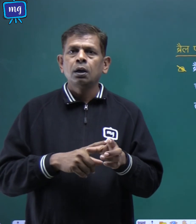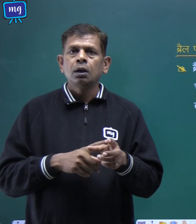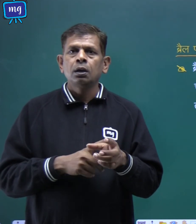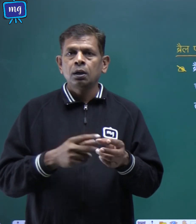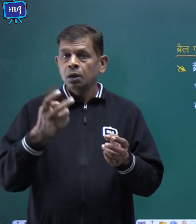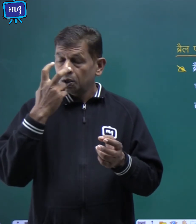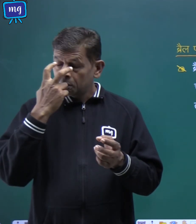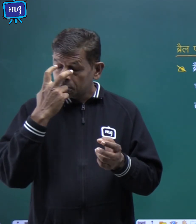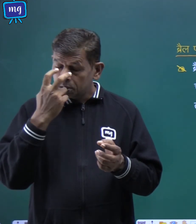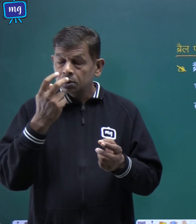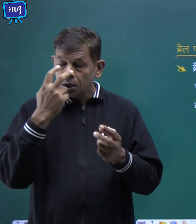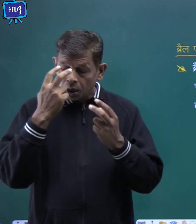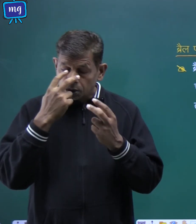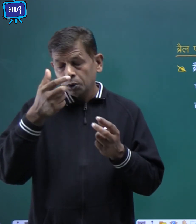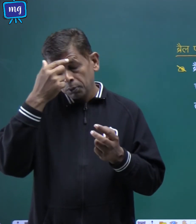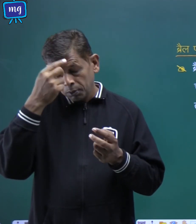चाक्षुष प्रकृति युक्त